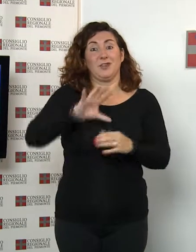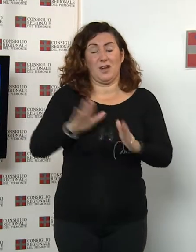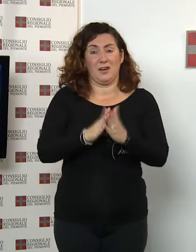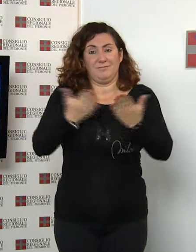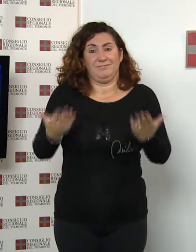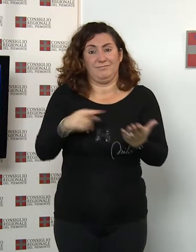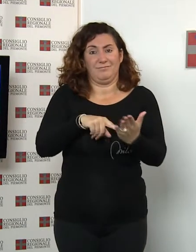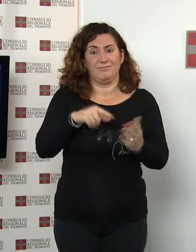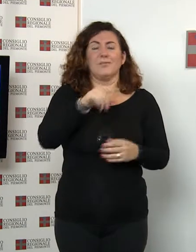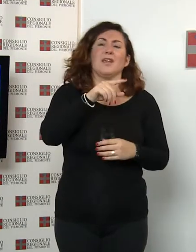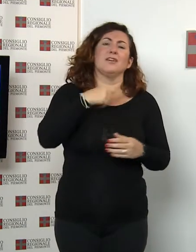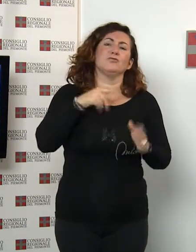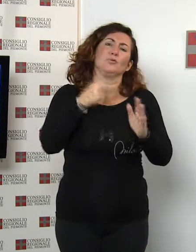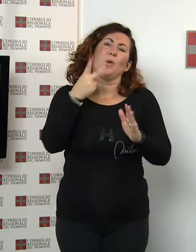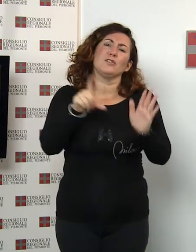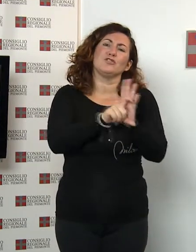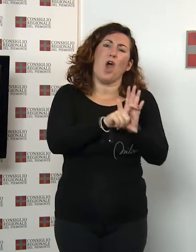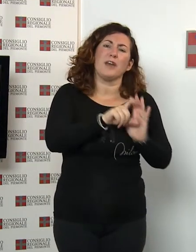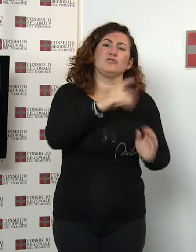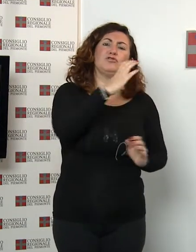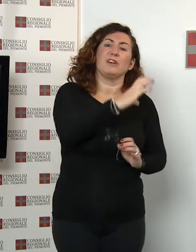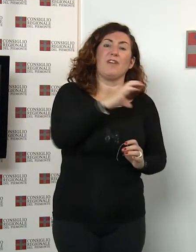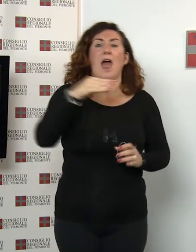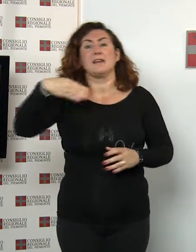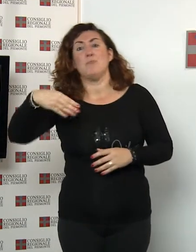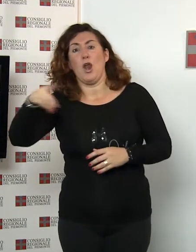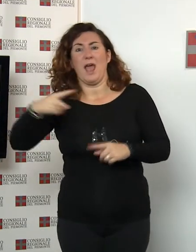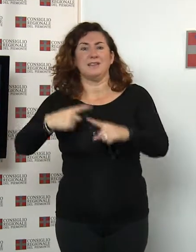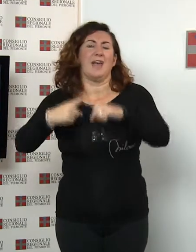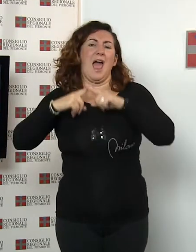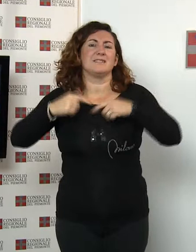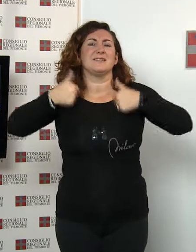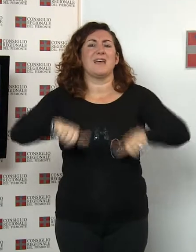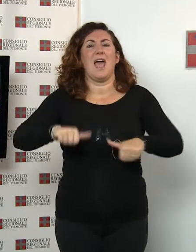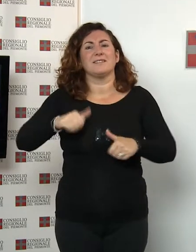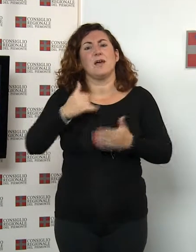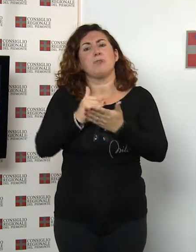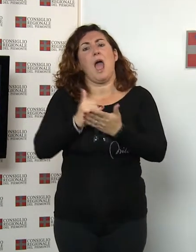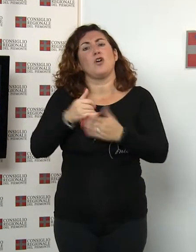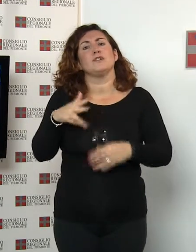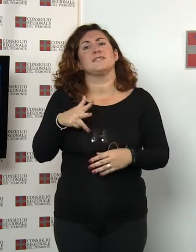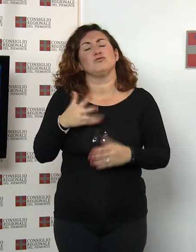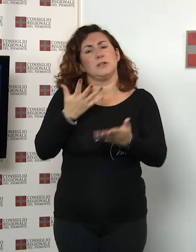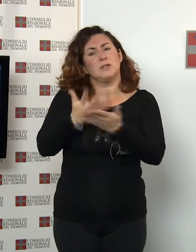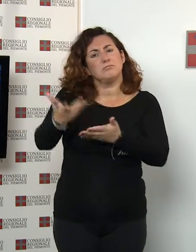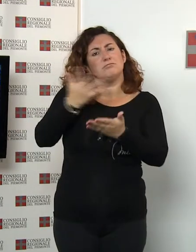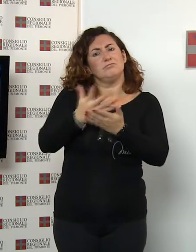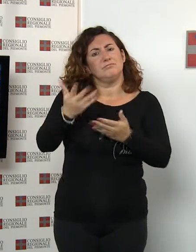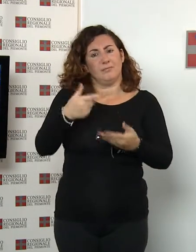cifani e Franco Monetti sull'ex sede del Banco di Sicilia gli autori hanno presentato il volume raccontando alcune scoperte relative